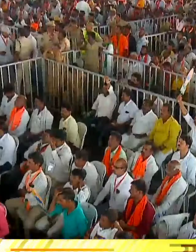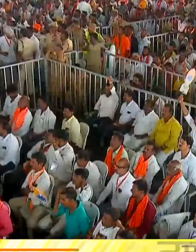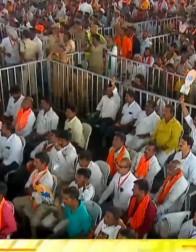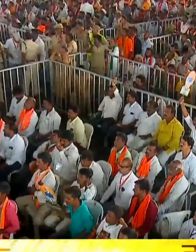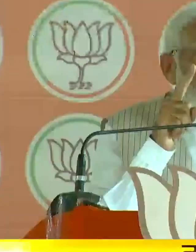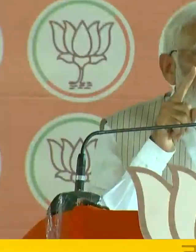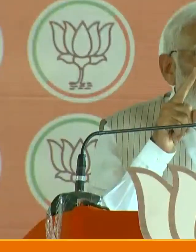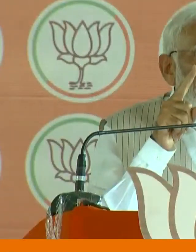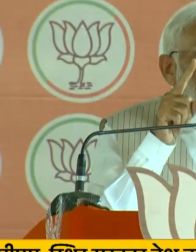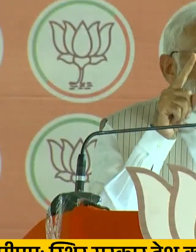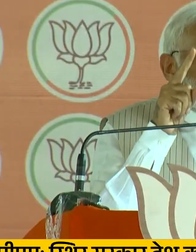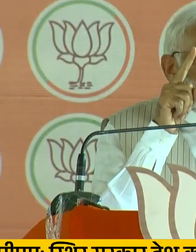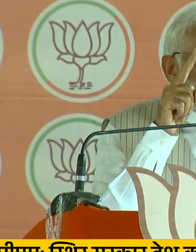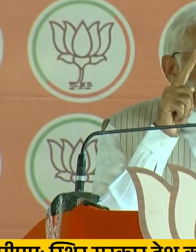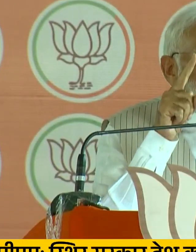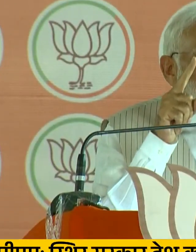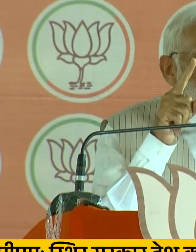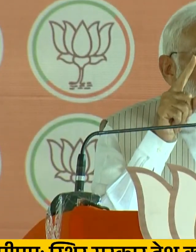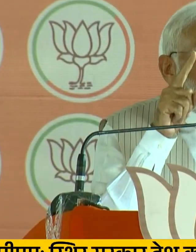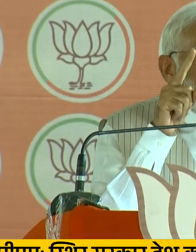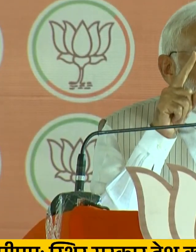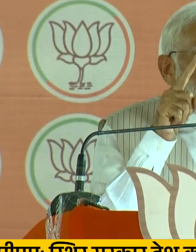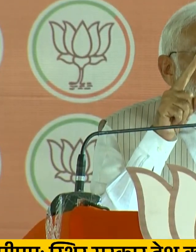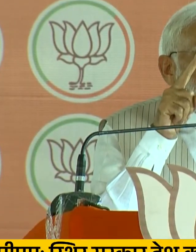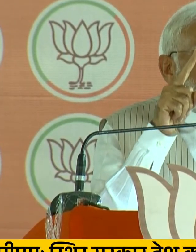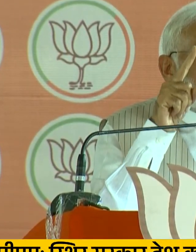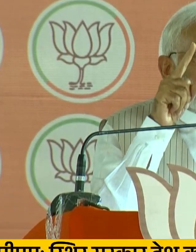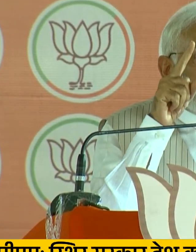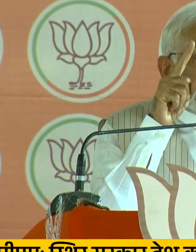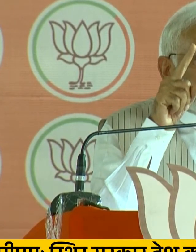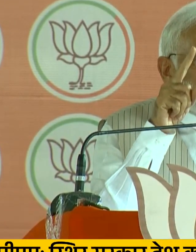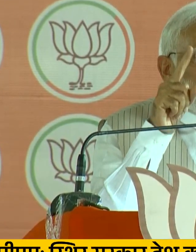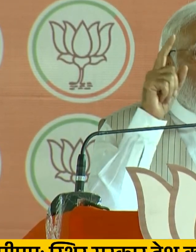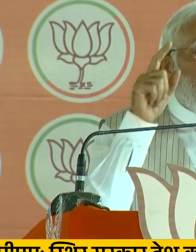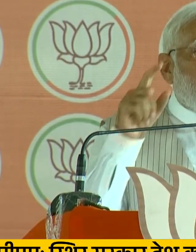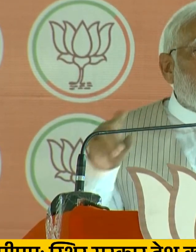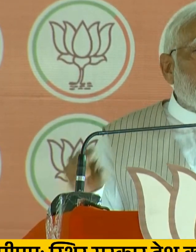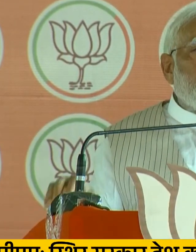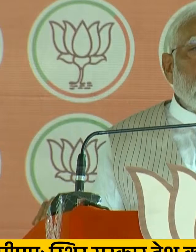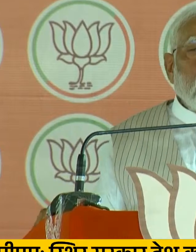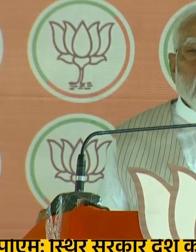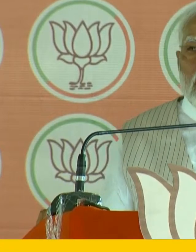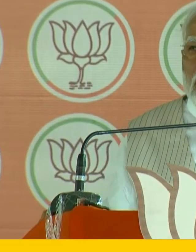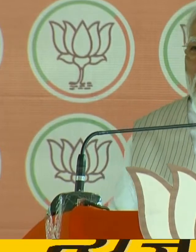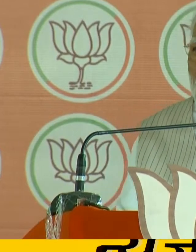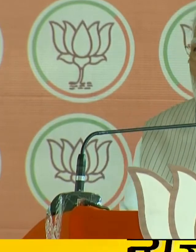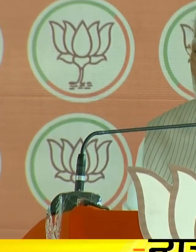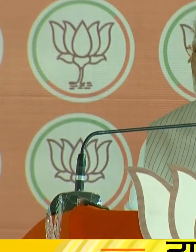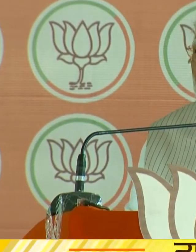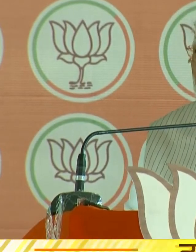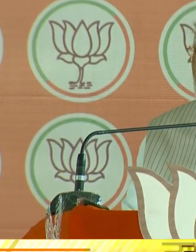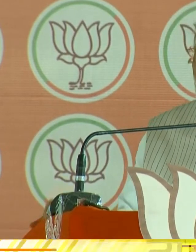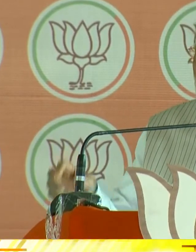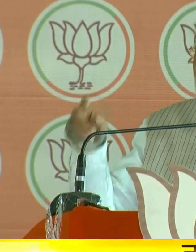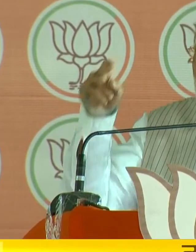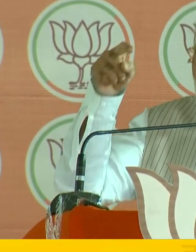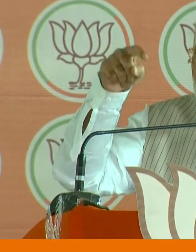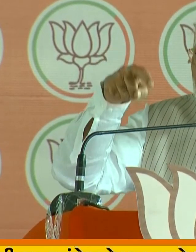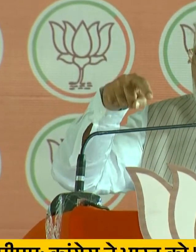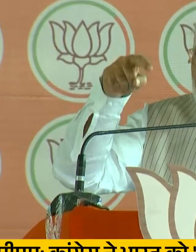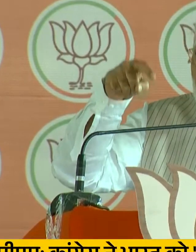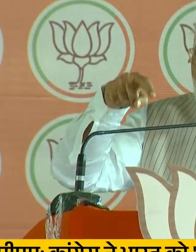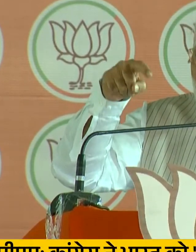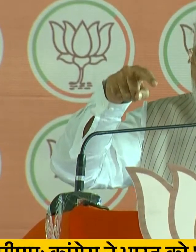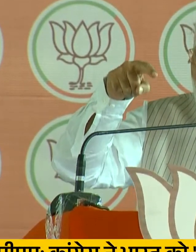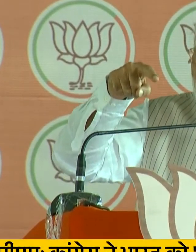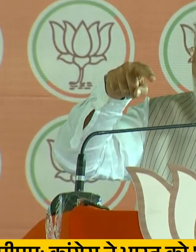दिल्ली में जिस पार्टी ने लीकर स्कैम किया उसमें